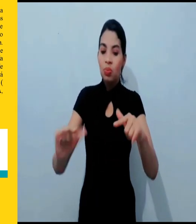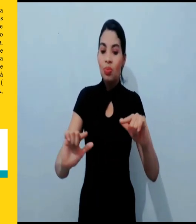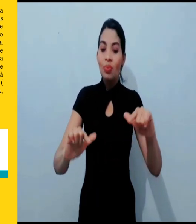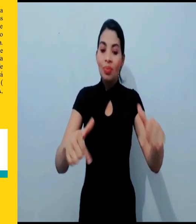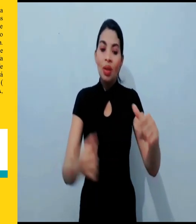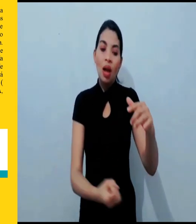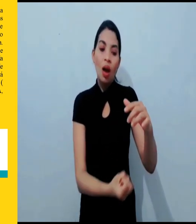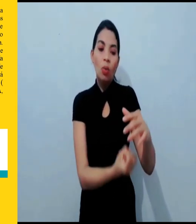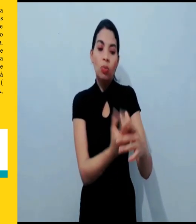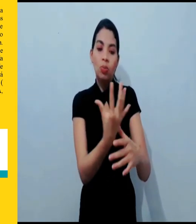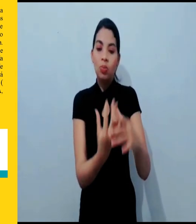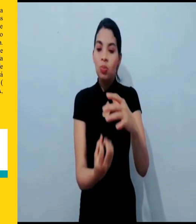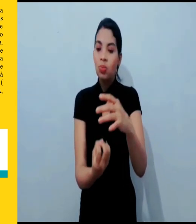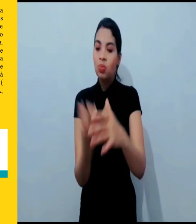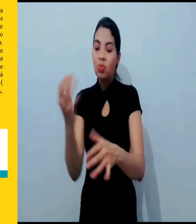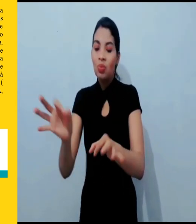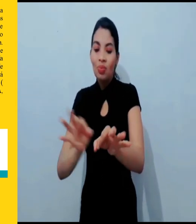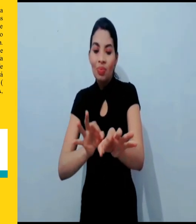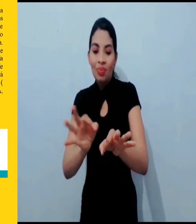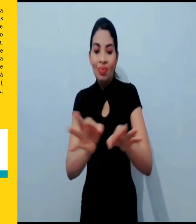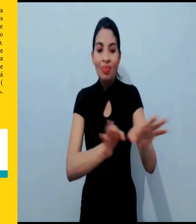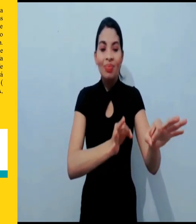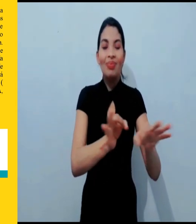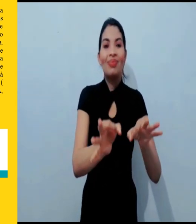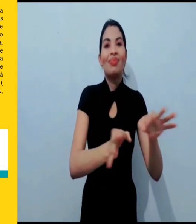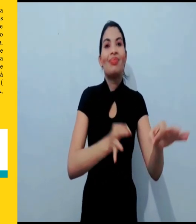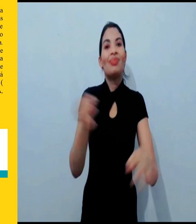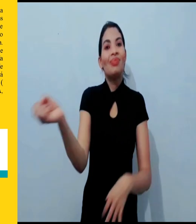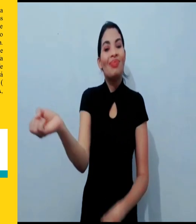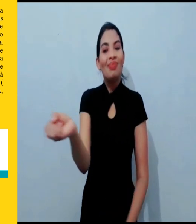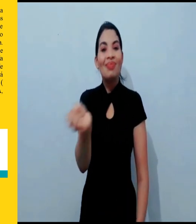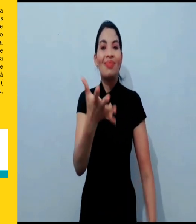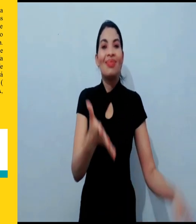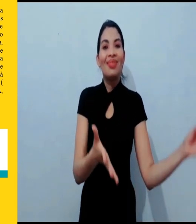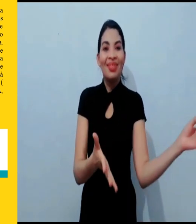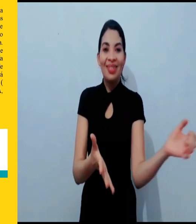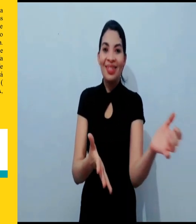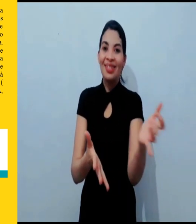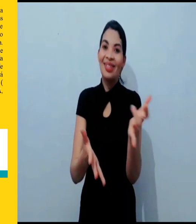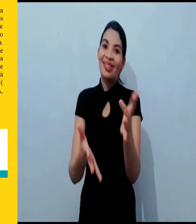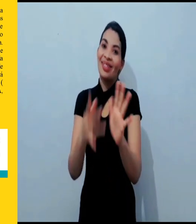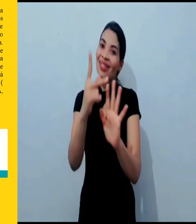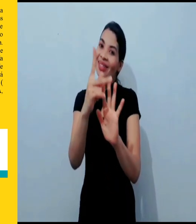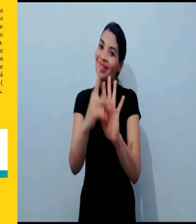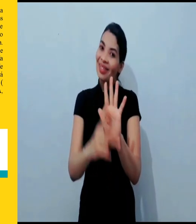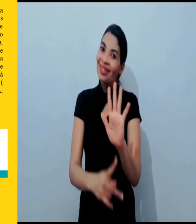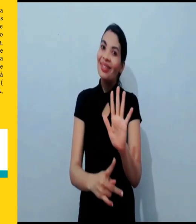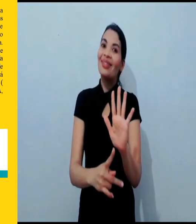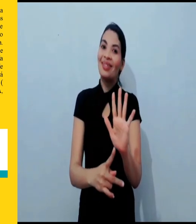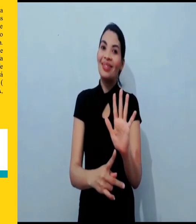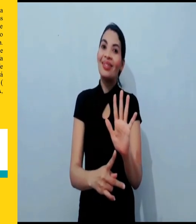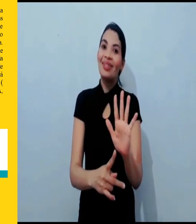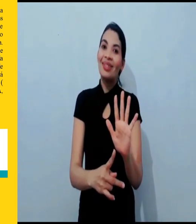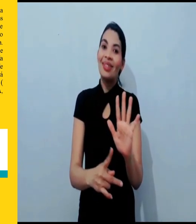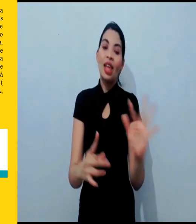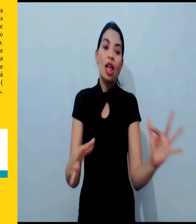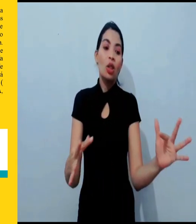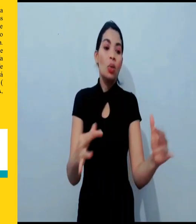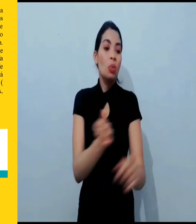possibilidades, estratégias que inovem o fazer pedagógico e contemple